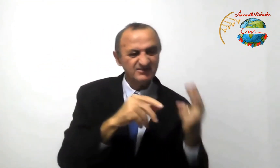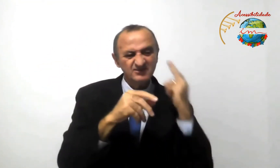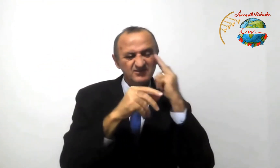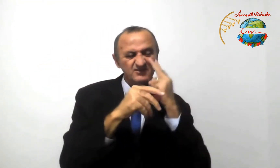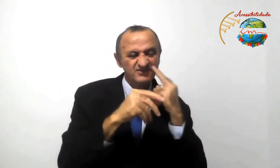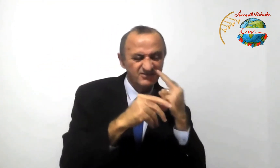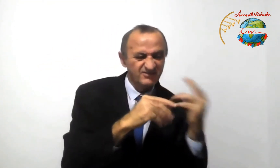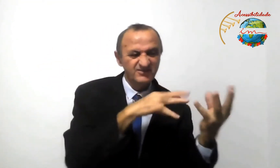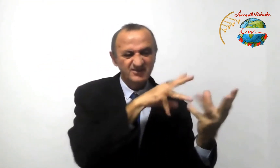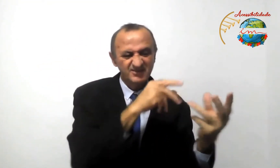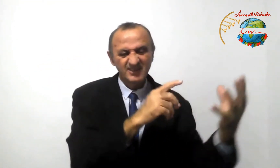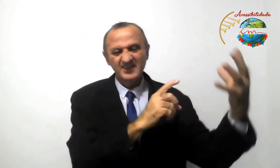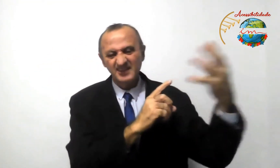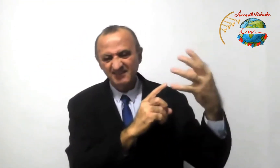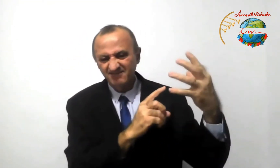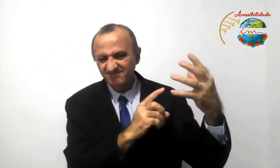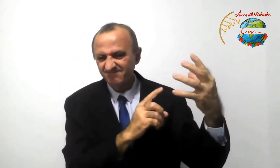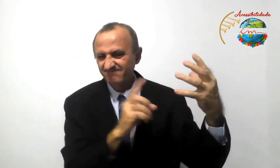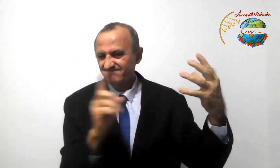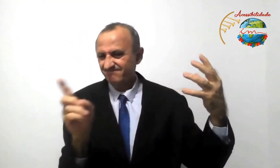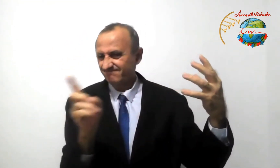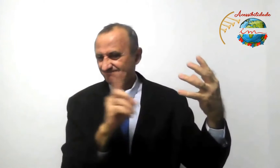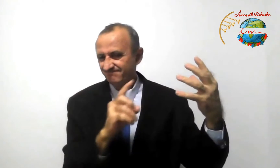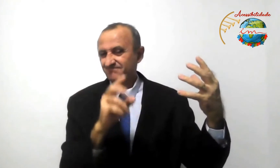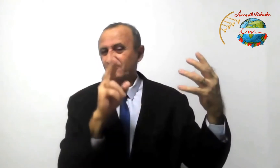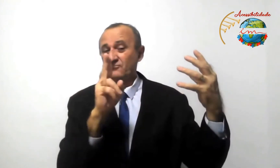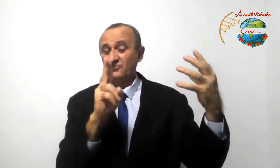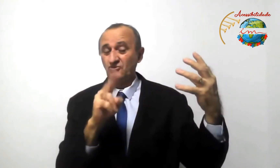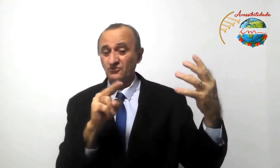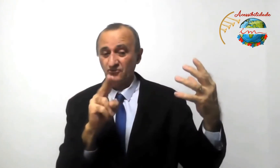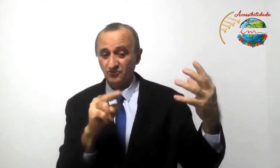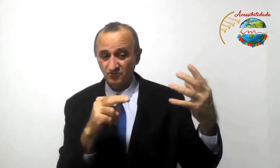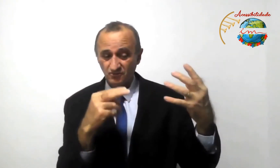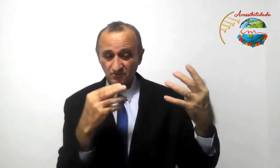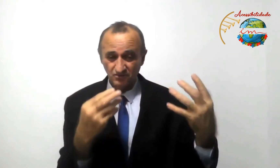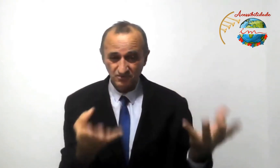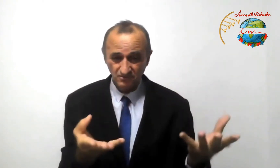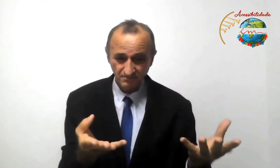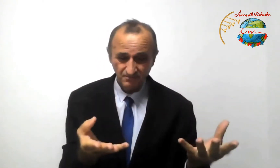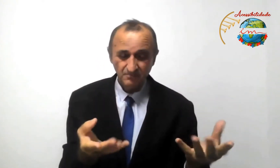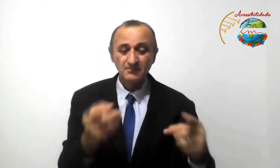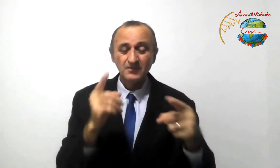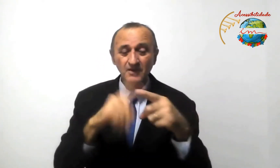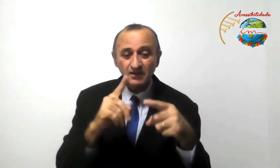pelo vinho, pela alegria deste mundo? Não, jamais. Por quê?